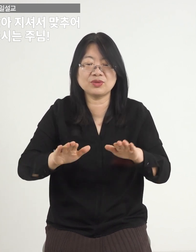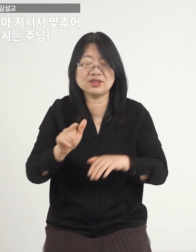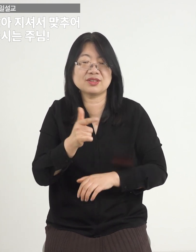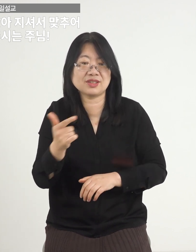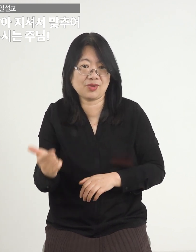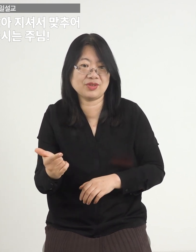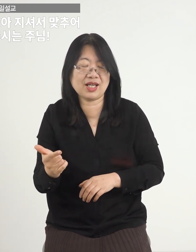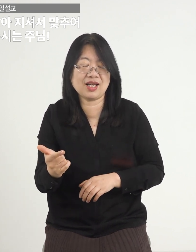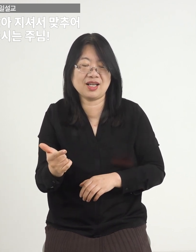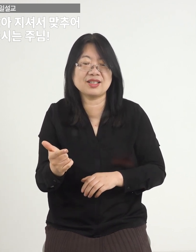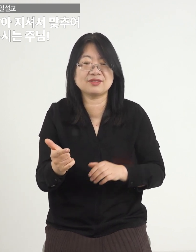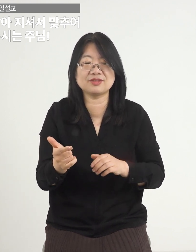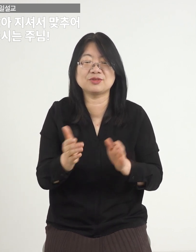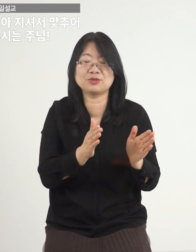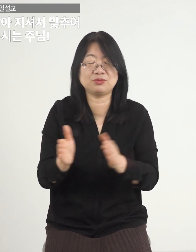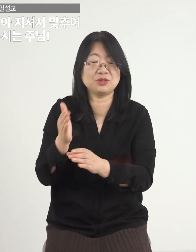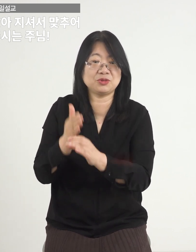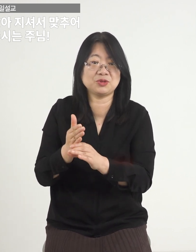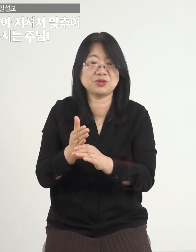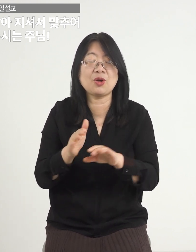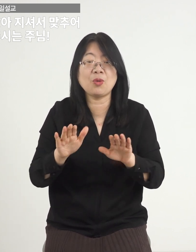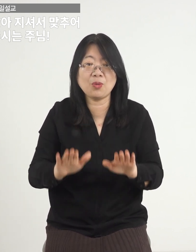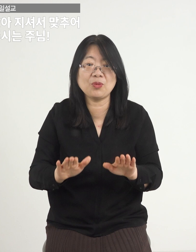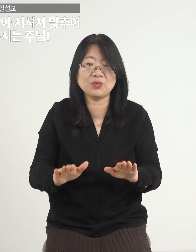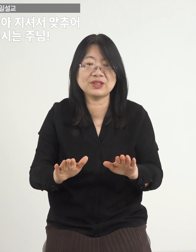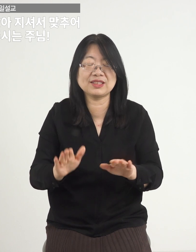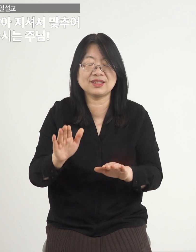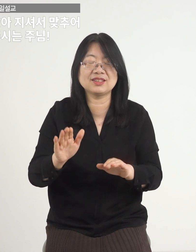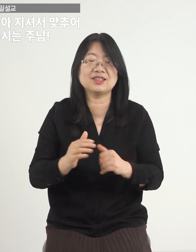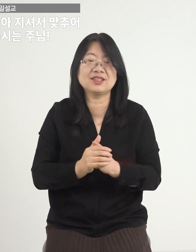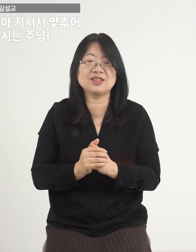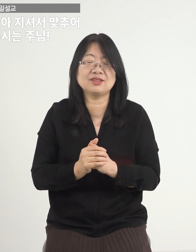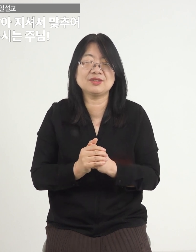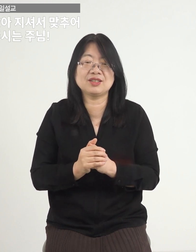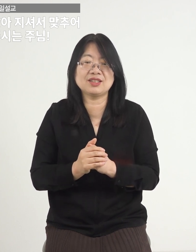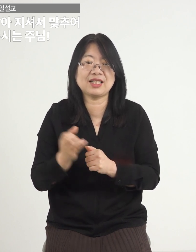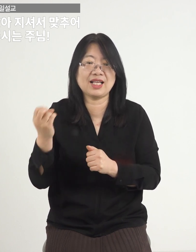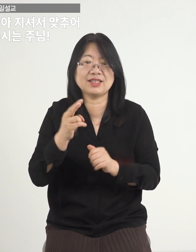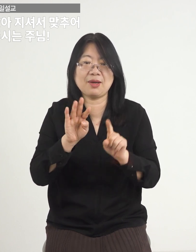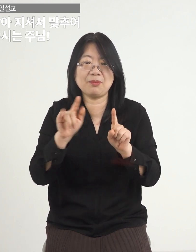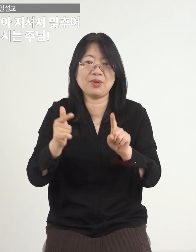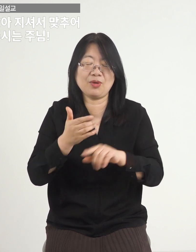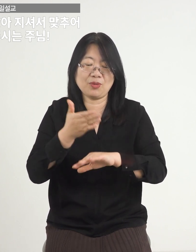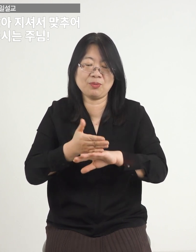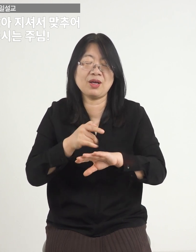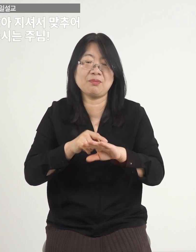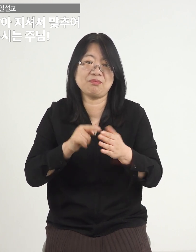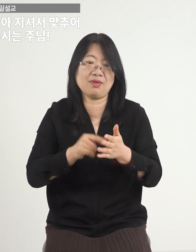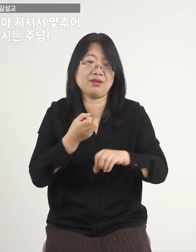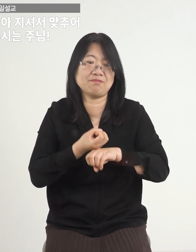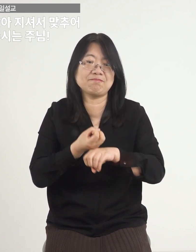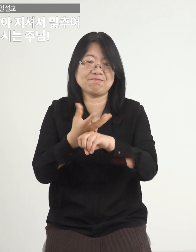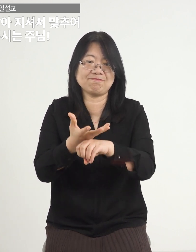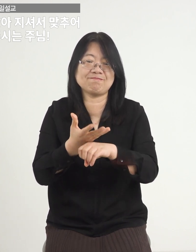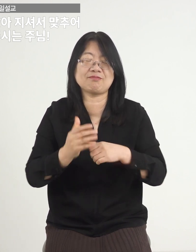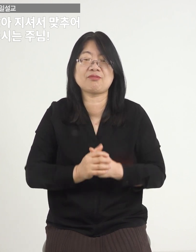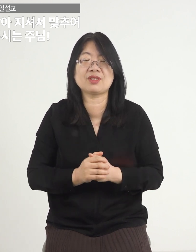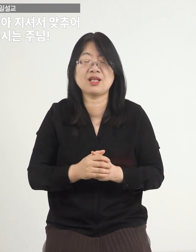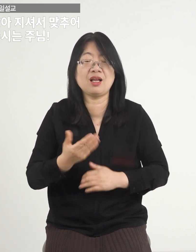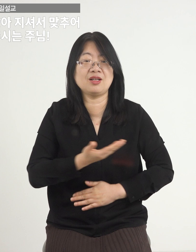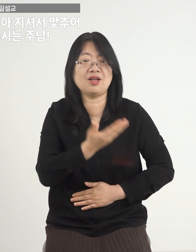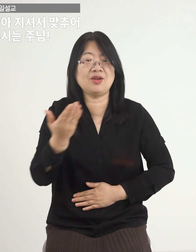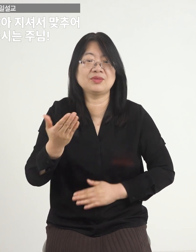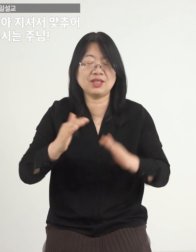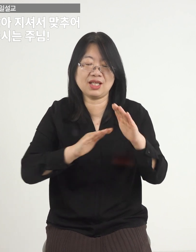또 하게 됩니다. 이 자리를 빌려서 다시 한번 고마운 마음을 전해드리고